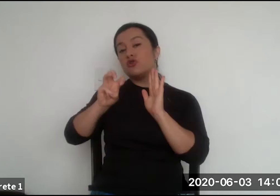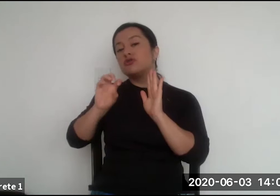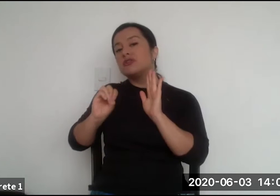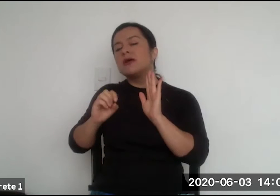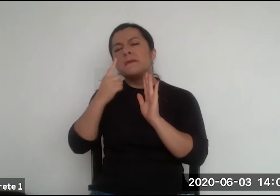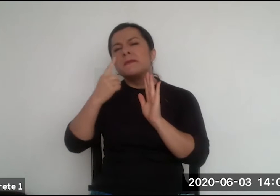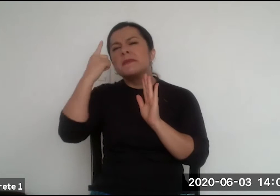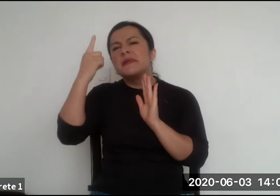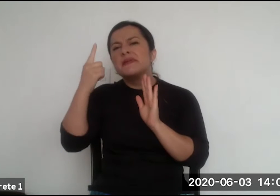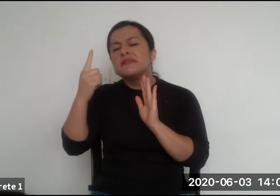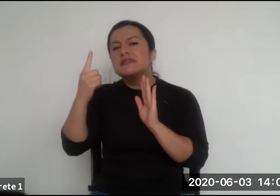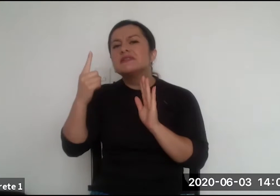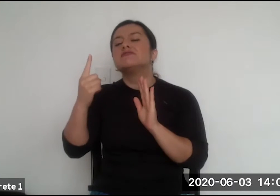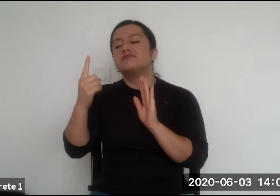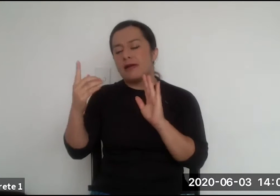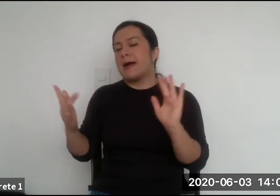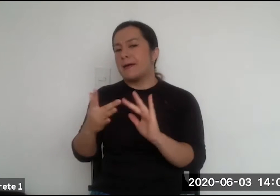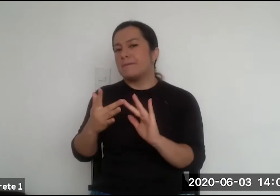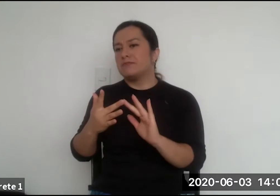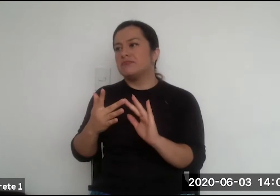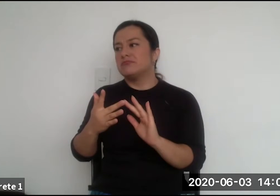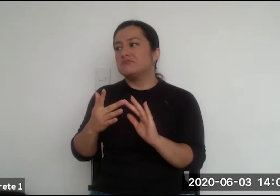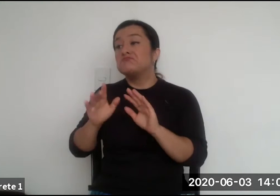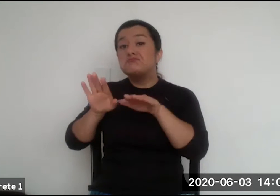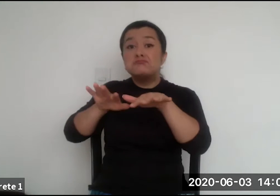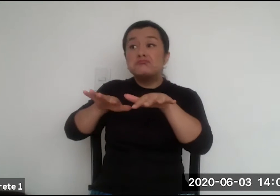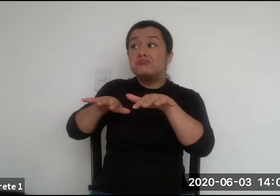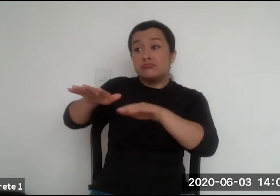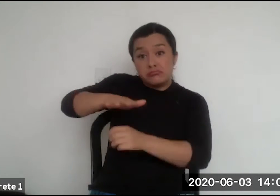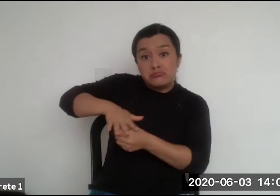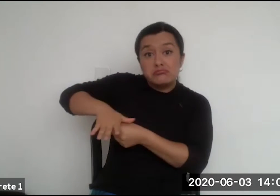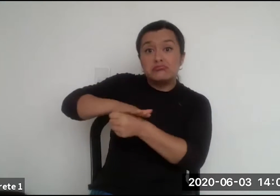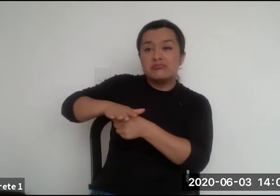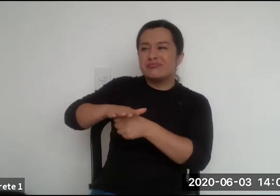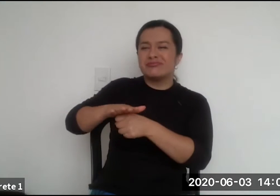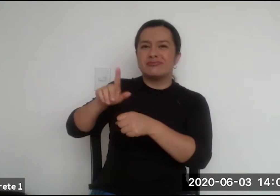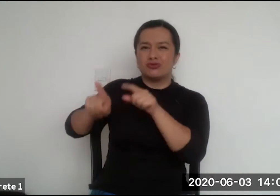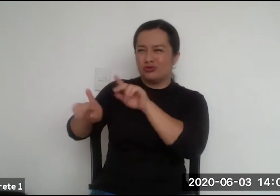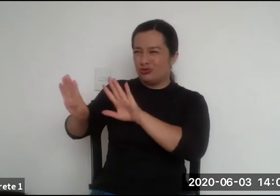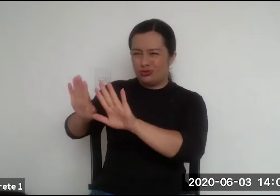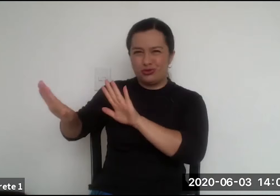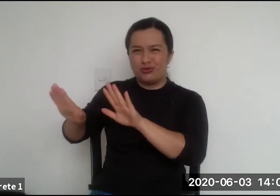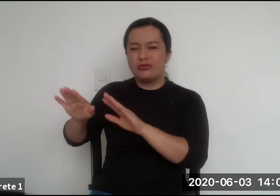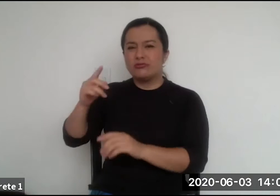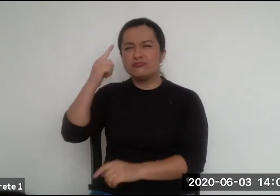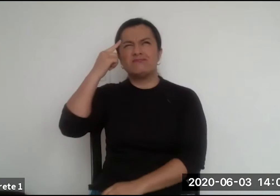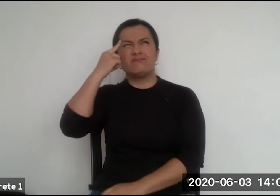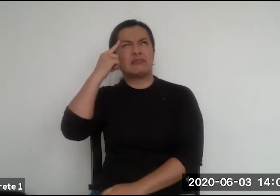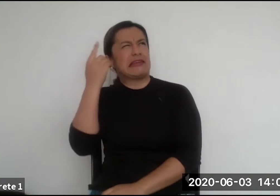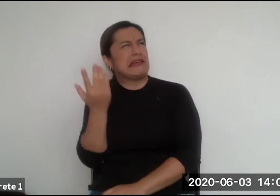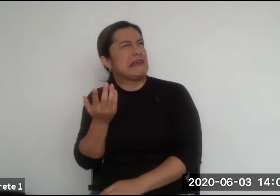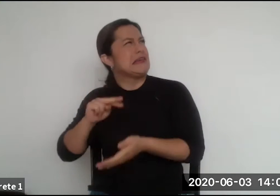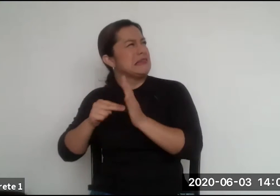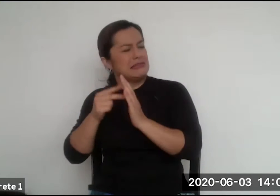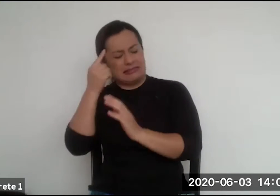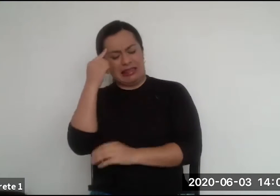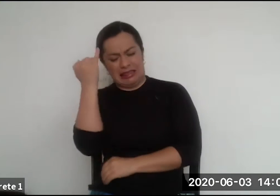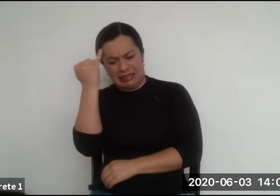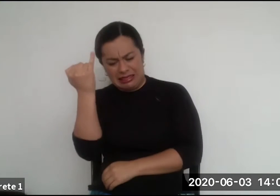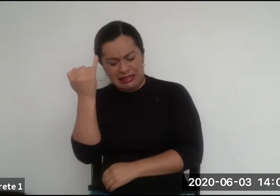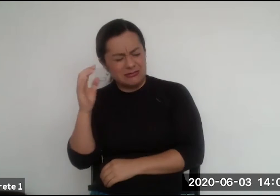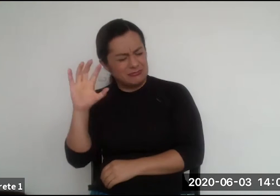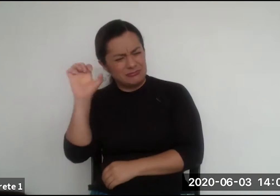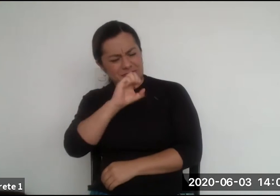vez, lejos de las causas y nociones, perdón, de la discapacidad abordadas desde